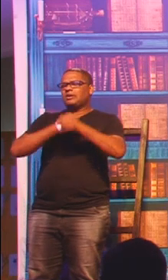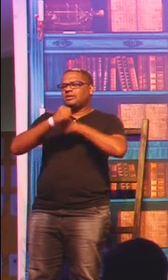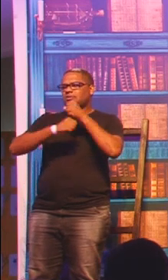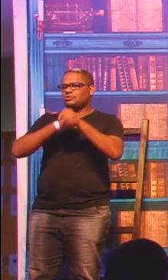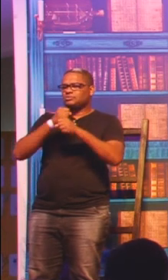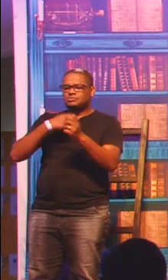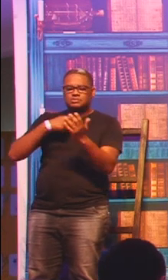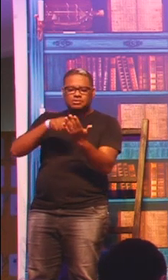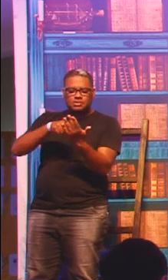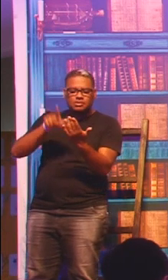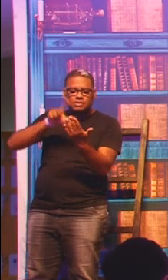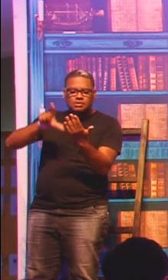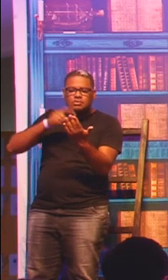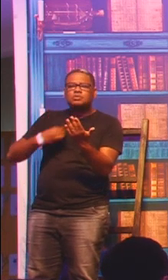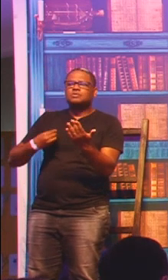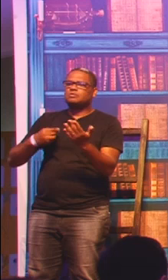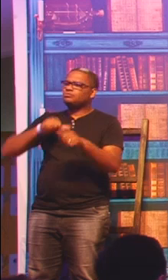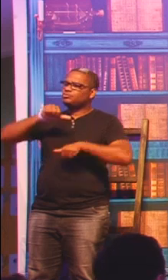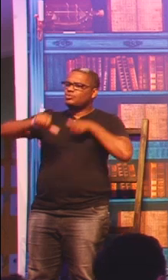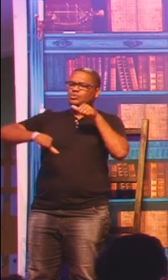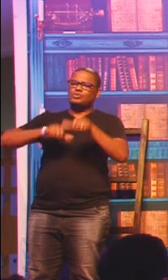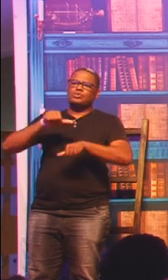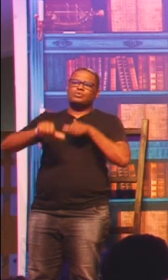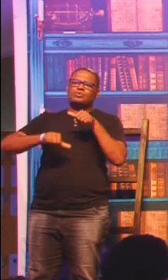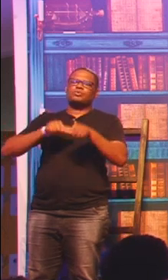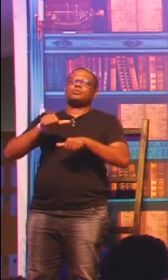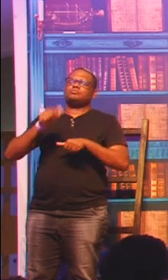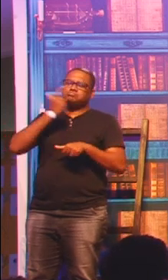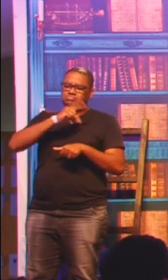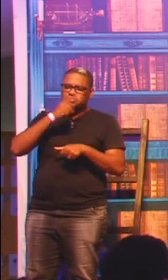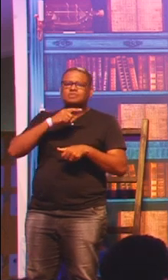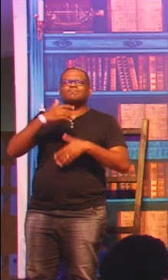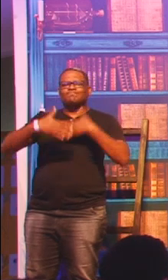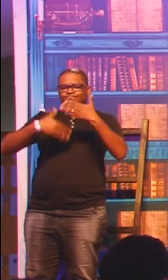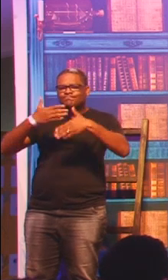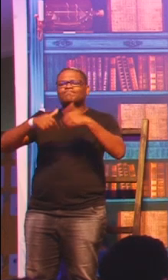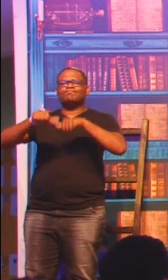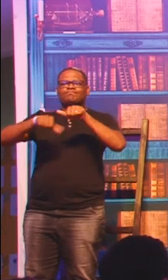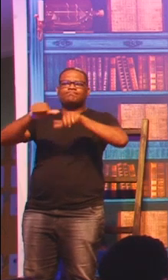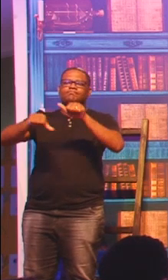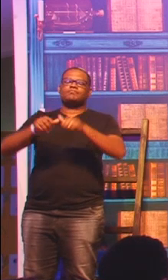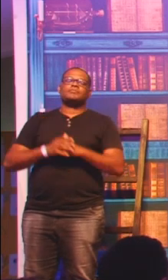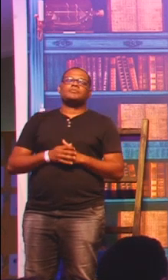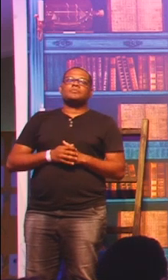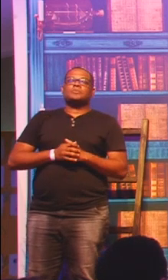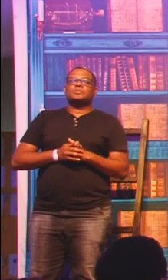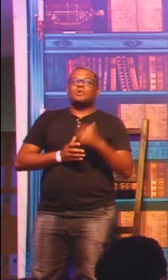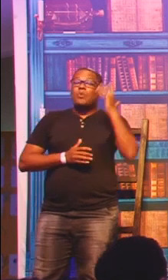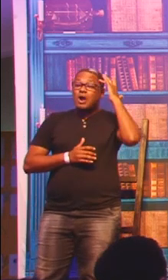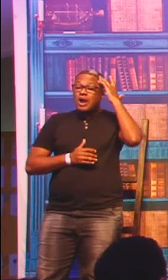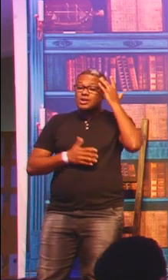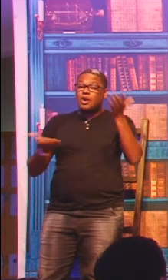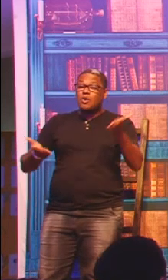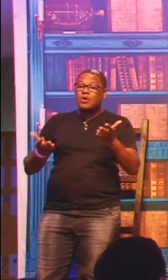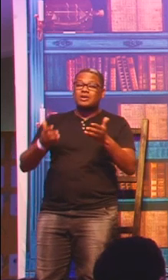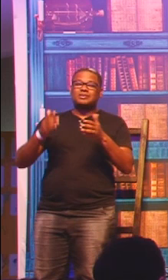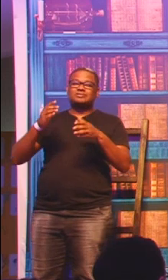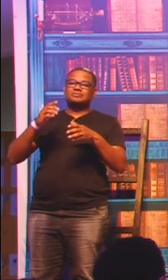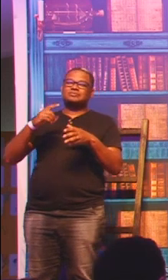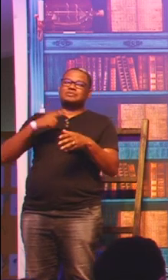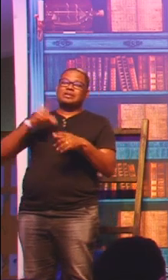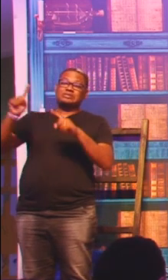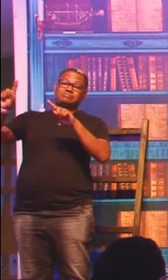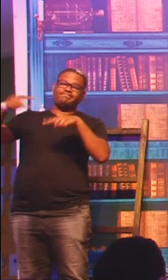não é mais isso. Ela já mudou. E está mudando ainda muito mais. Então, acho que o grande desafio da nossa